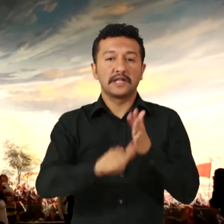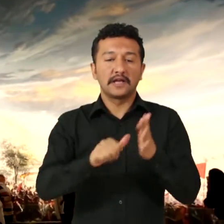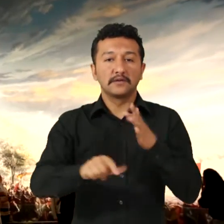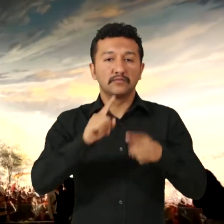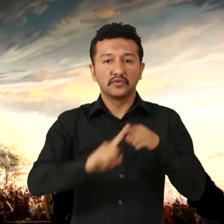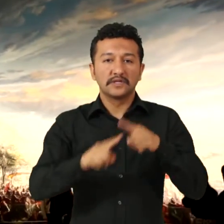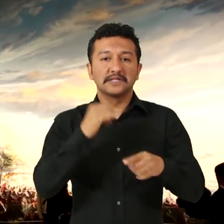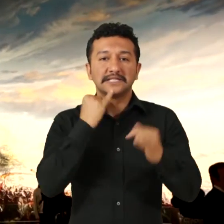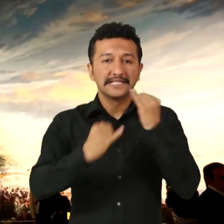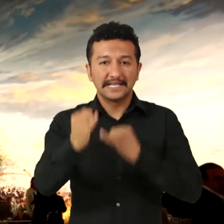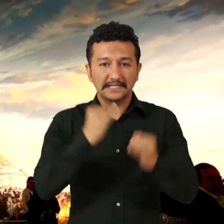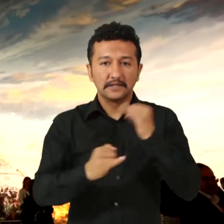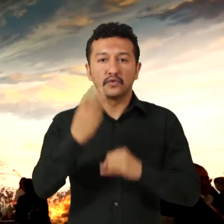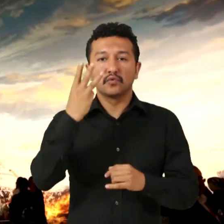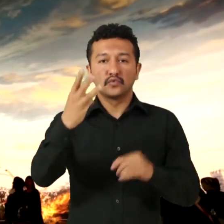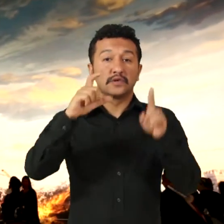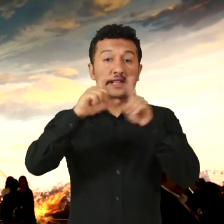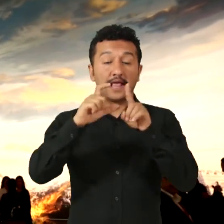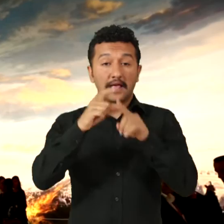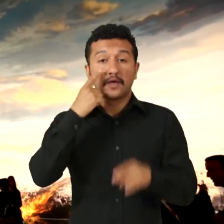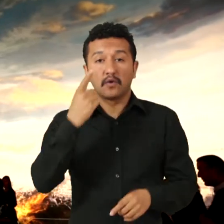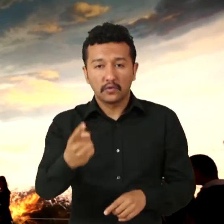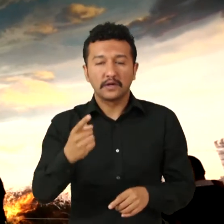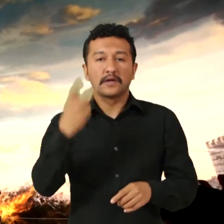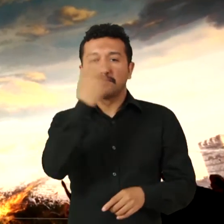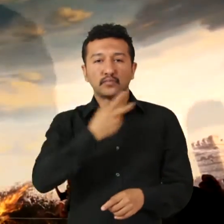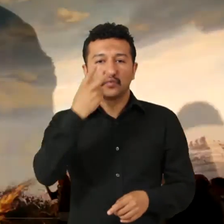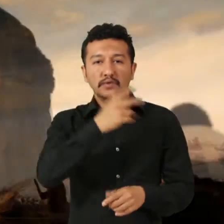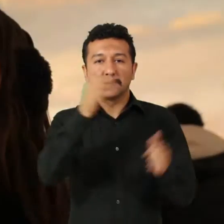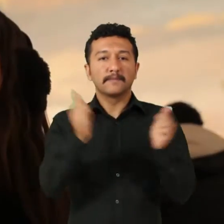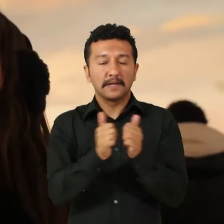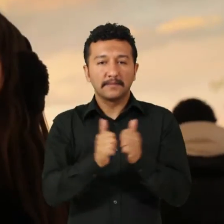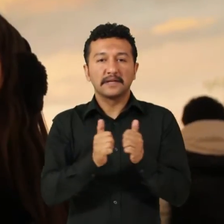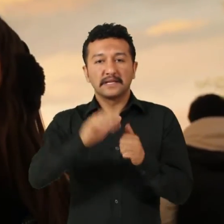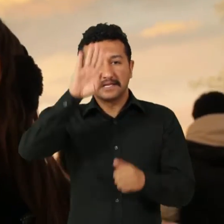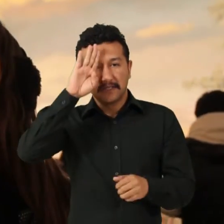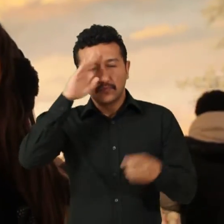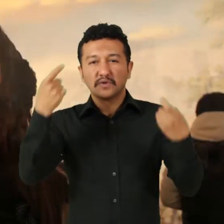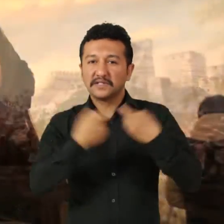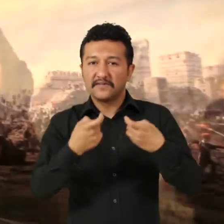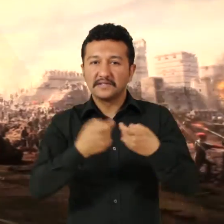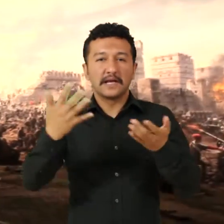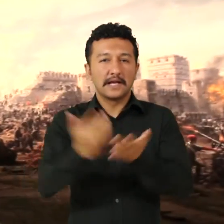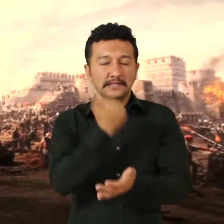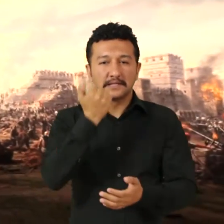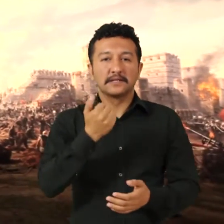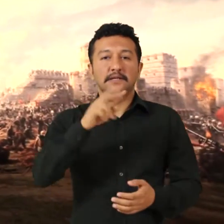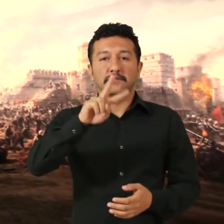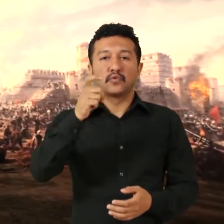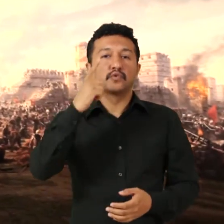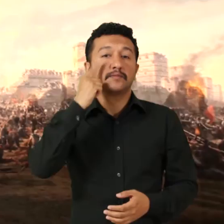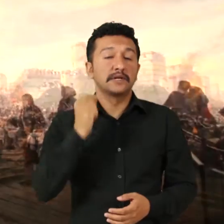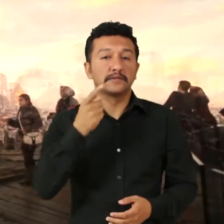Müzesi'nin ziyaretçileri, 3 boyutlu görüntüler ve mehter marşı eşliğinde İstanbul'un fethini ve